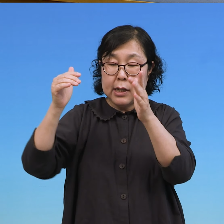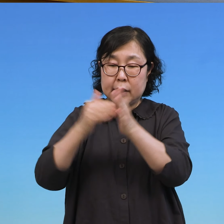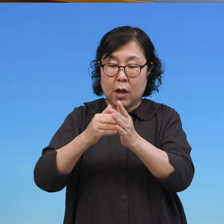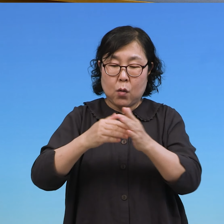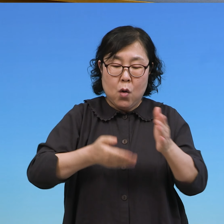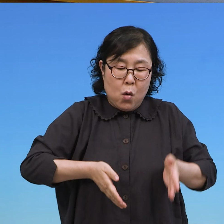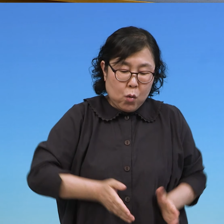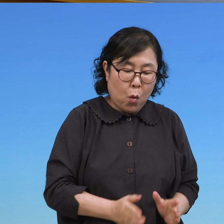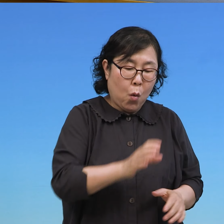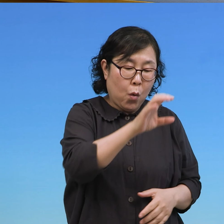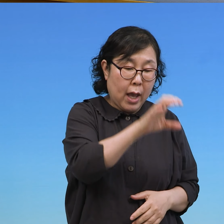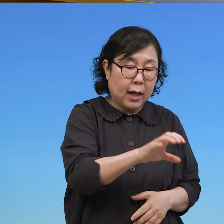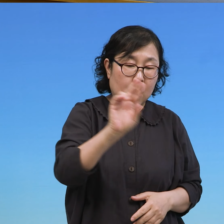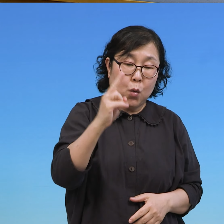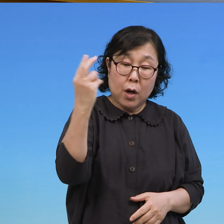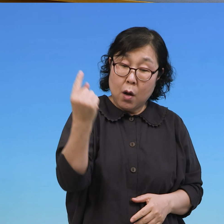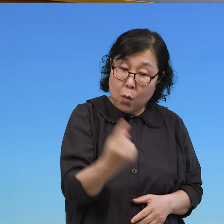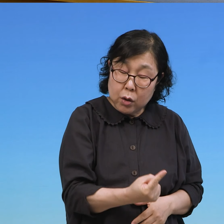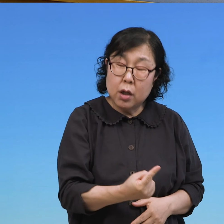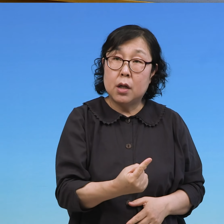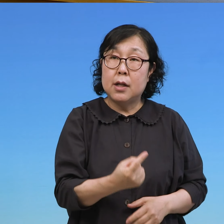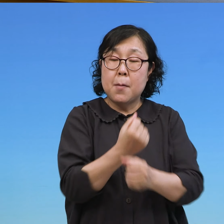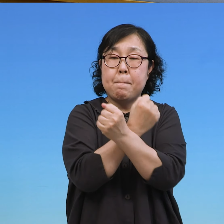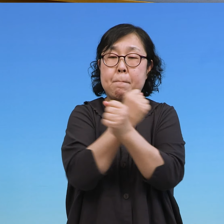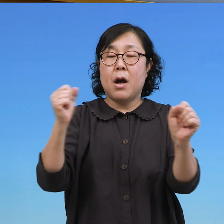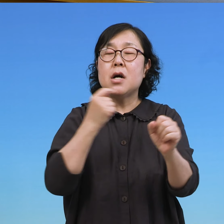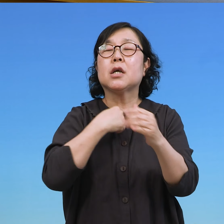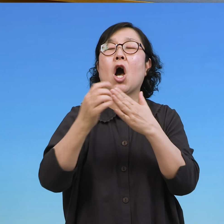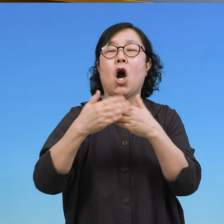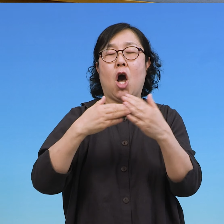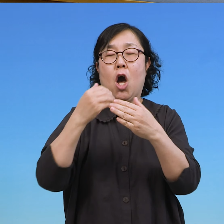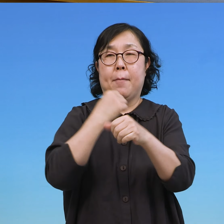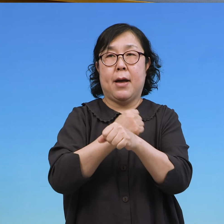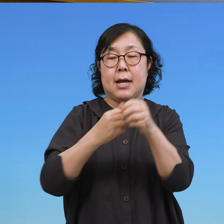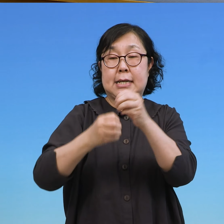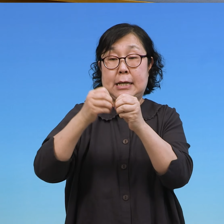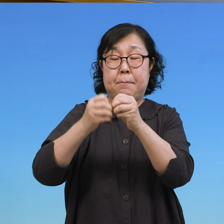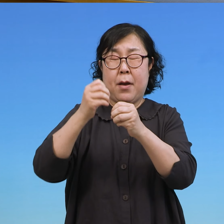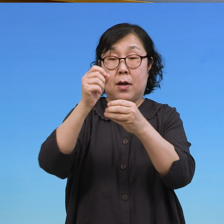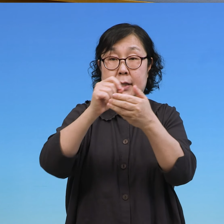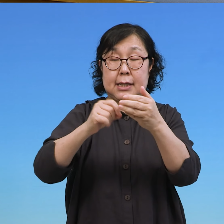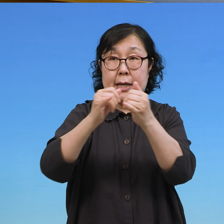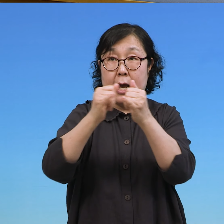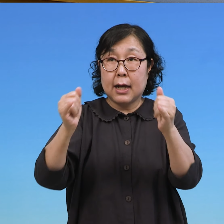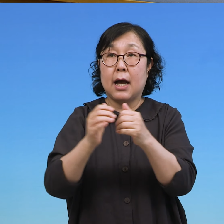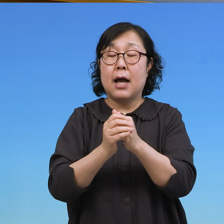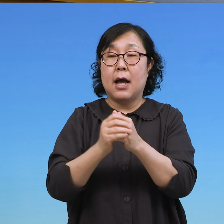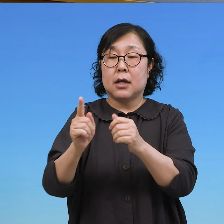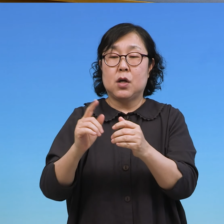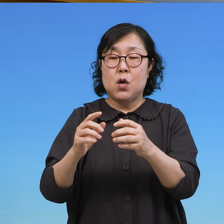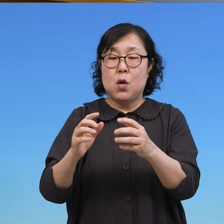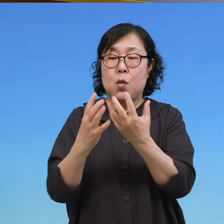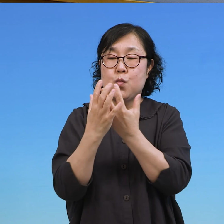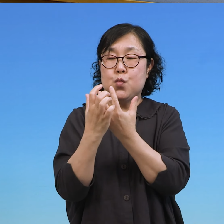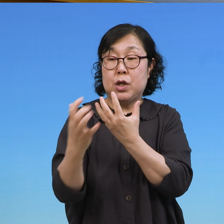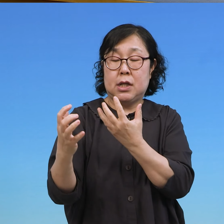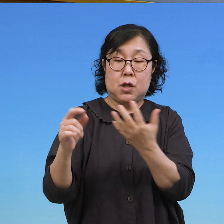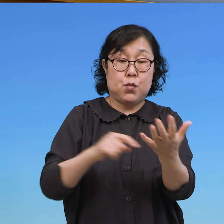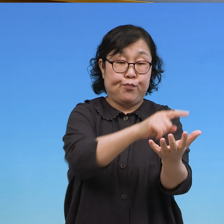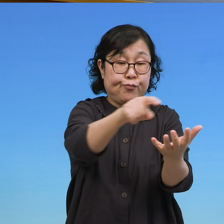다시 고국으로 돌아가는 해방을 경험한 그 시편 기자가 그 무리들과